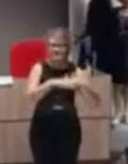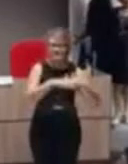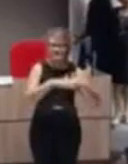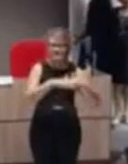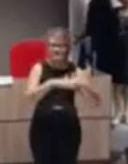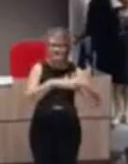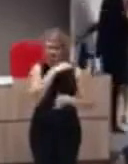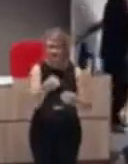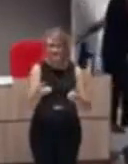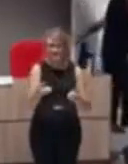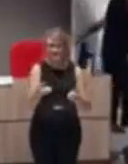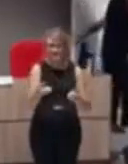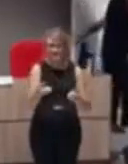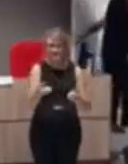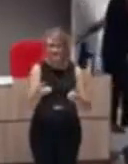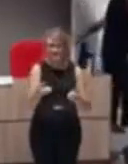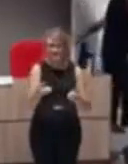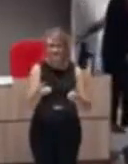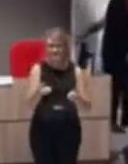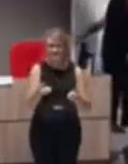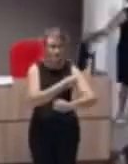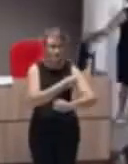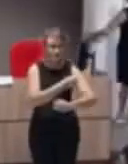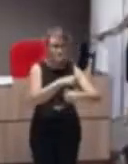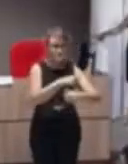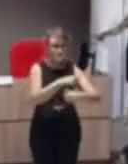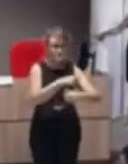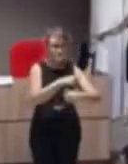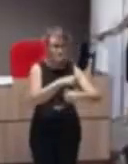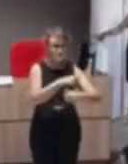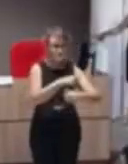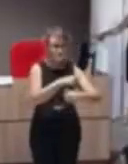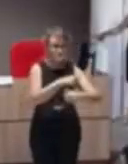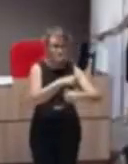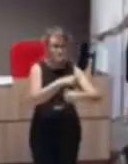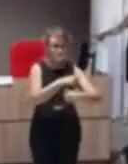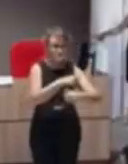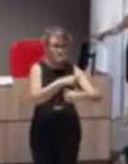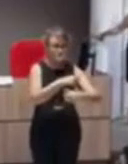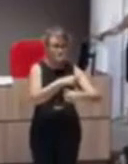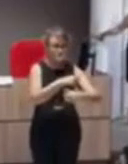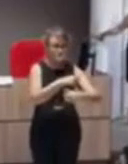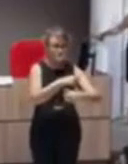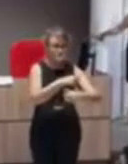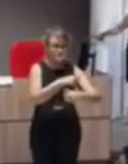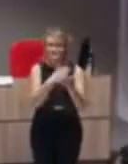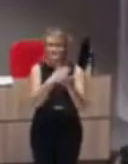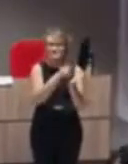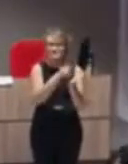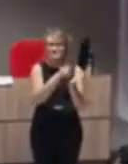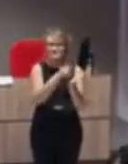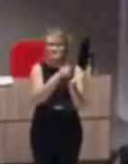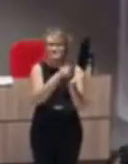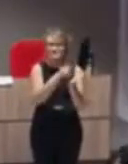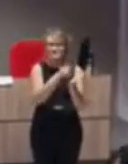temperatura, carregamento, e a cozinha hospitalar tem as suas peculiaridades, também havia pacientes. E aqui, pasmem,